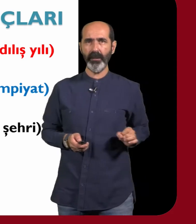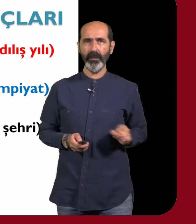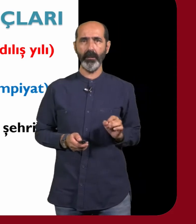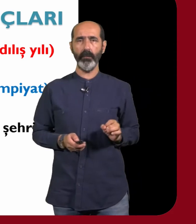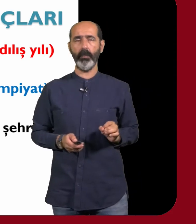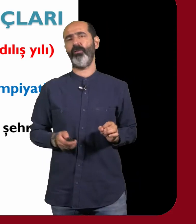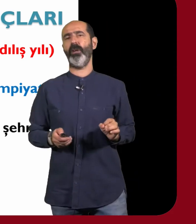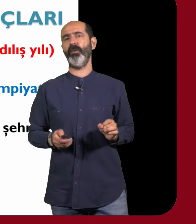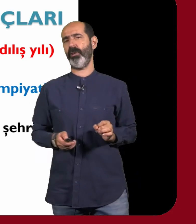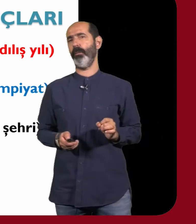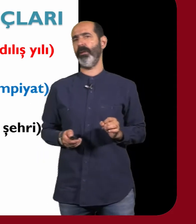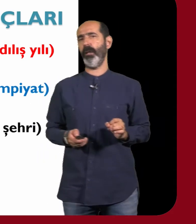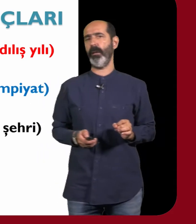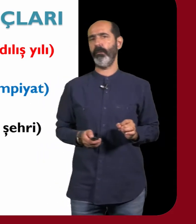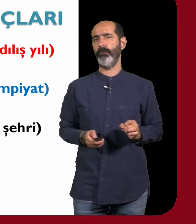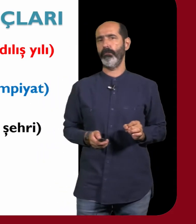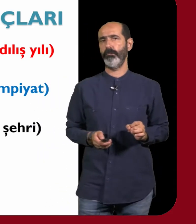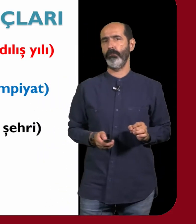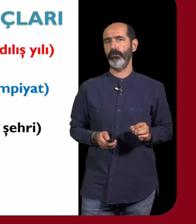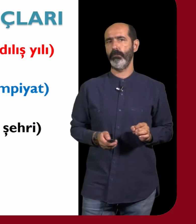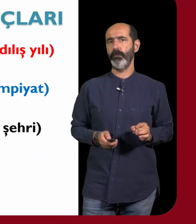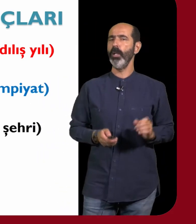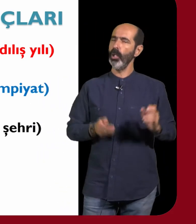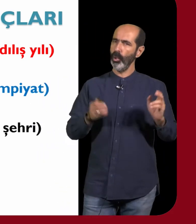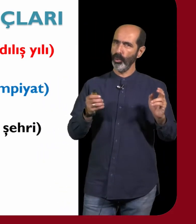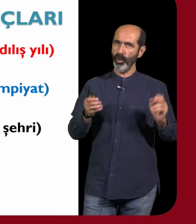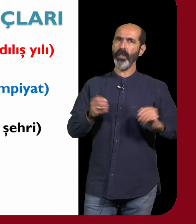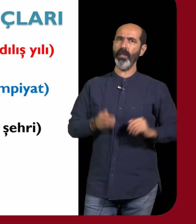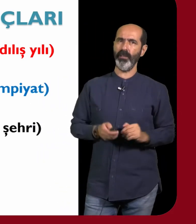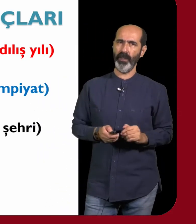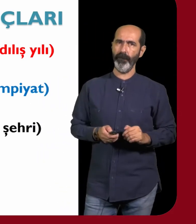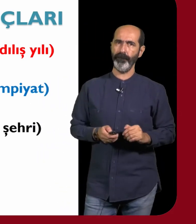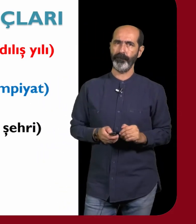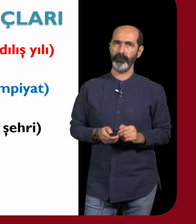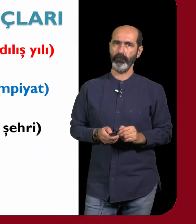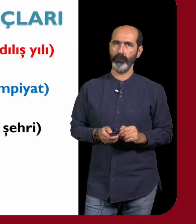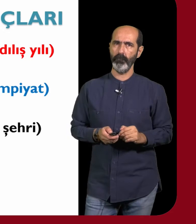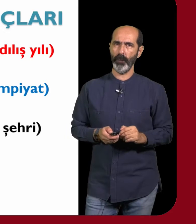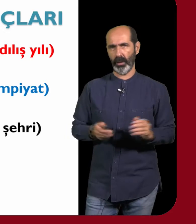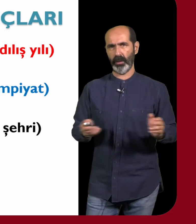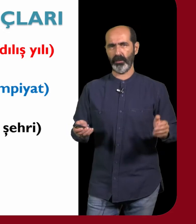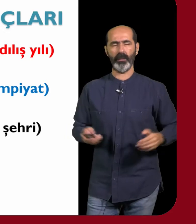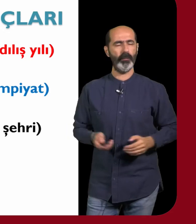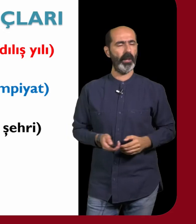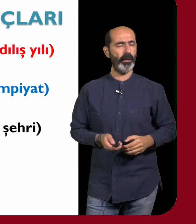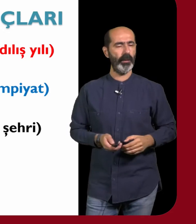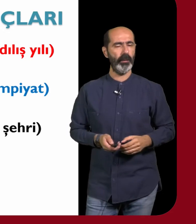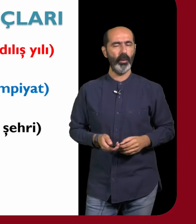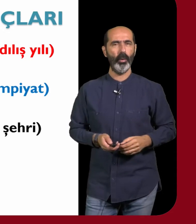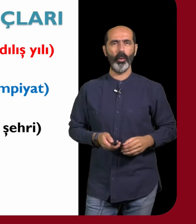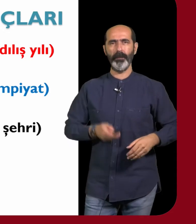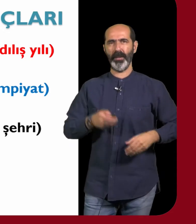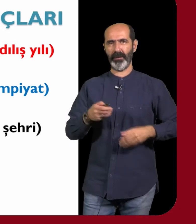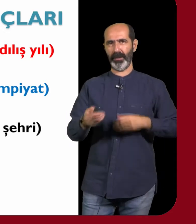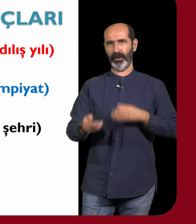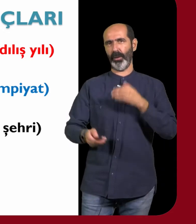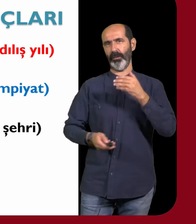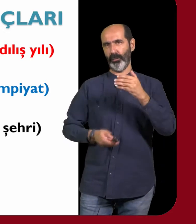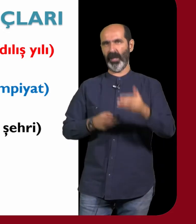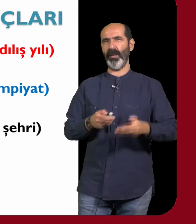takvimlerinin başlangıcı kabul ederler Yunanlılar ise yalanlar takvimlerine